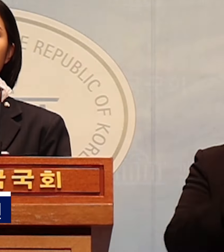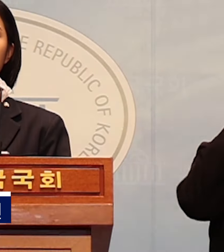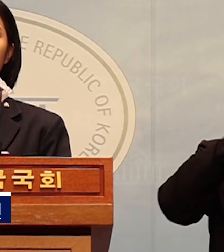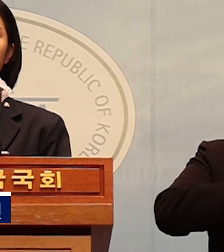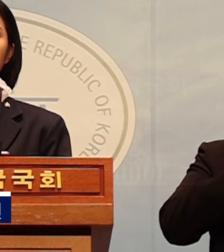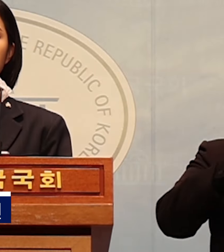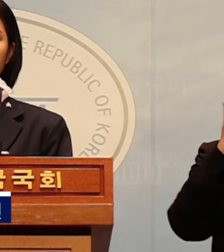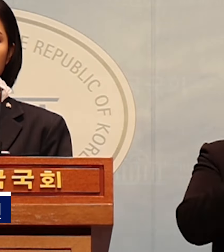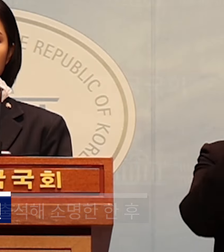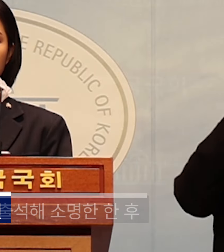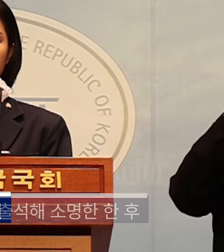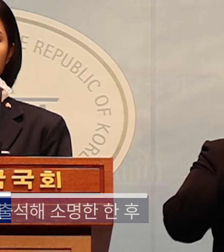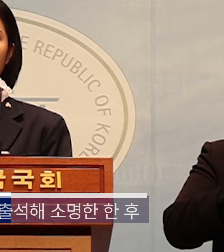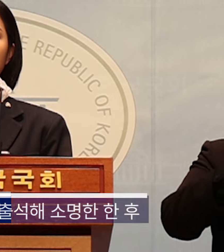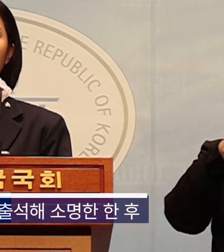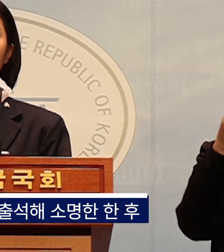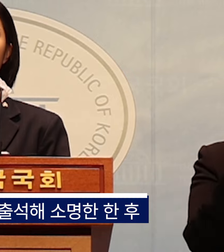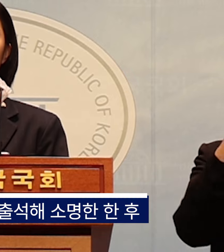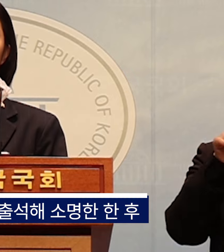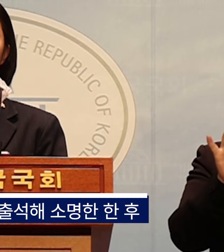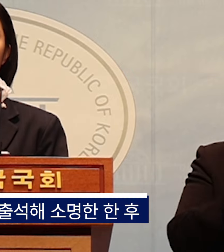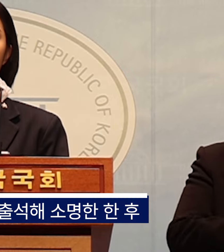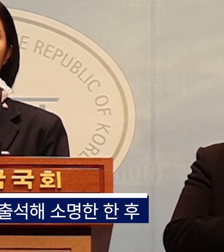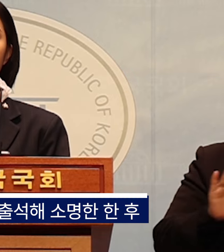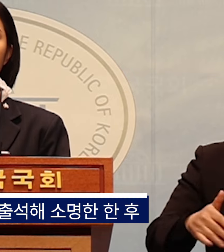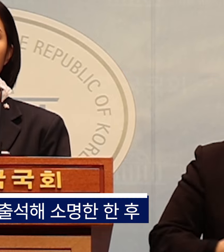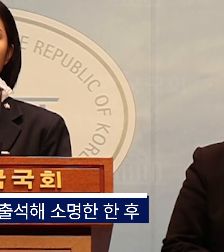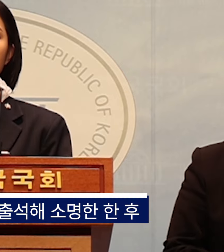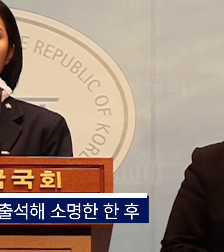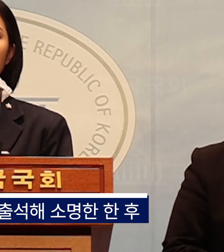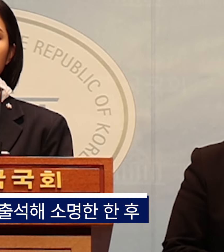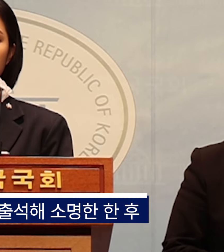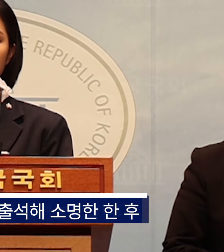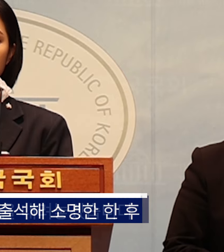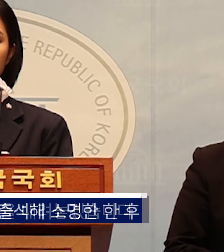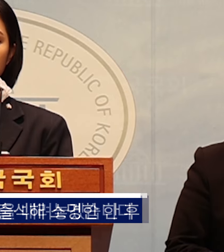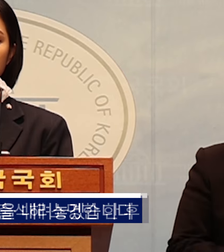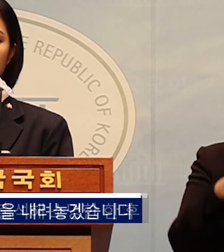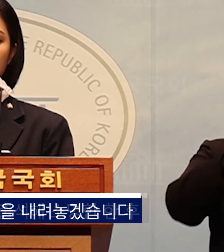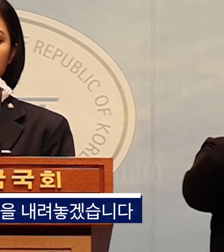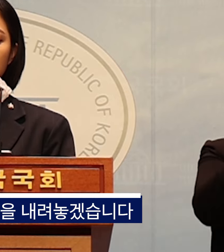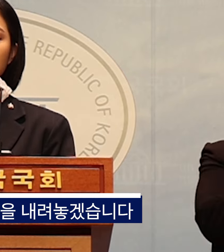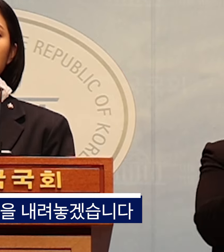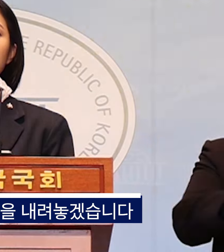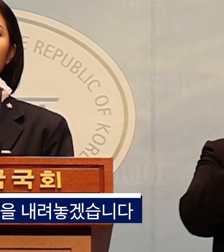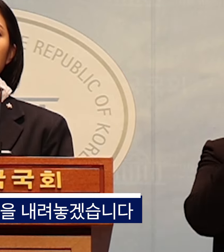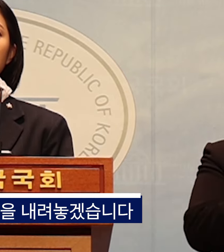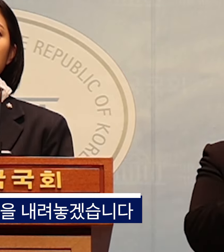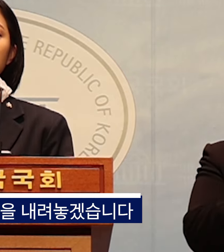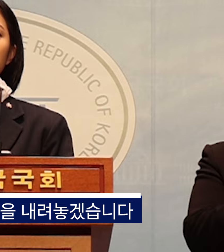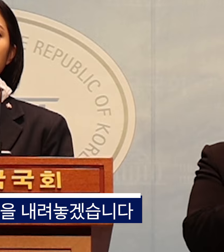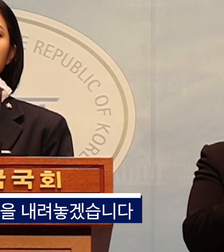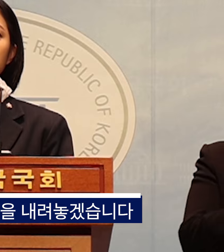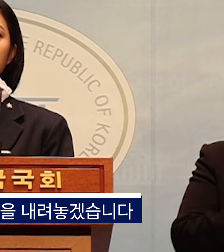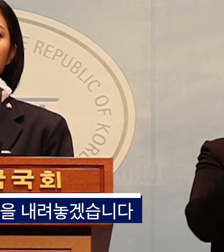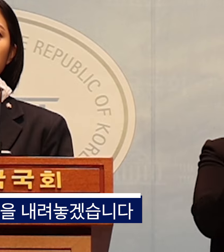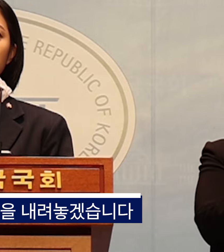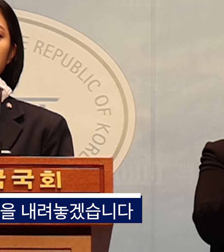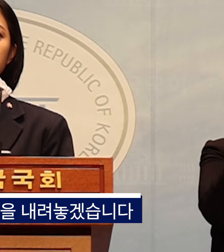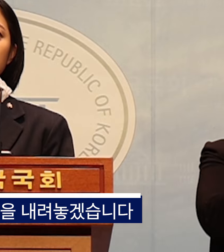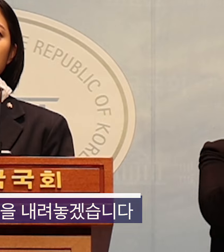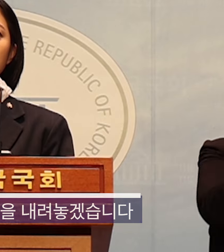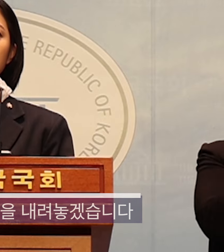정의당 국회의원 류호정입니다. 당기위원회에 출석해 소명한 후 정의당을 탈당하고